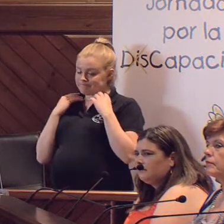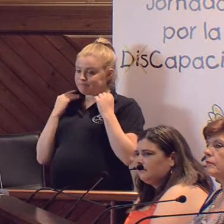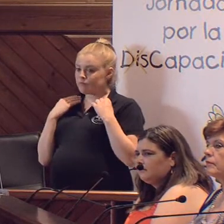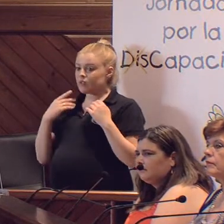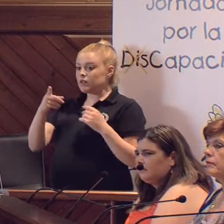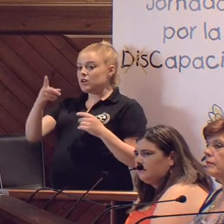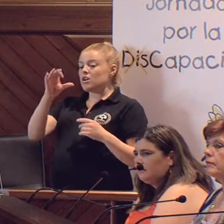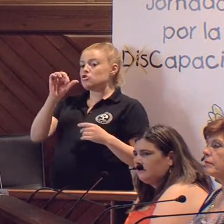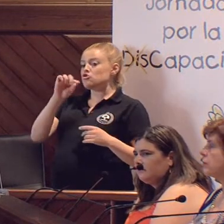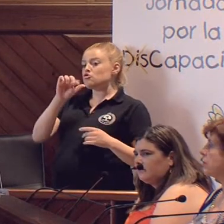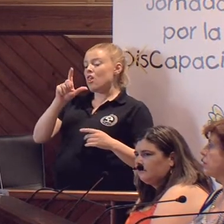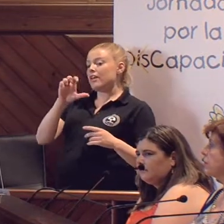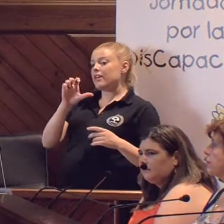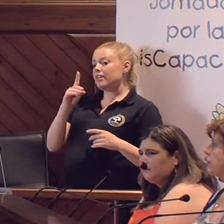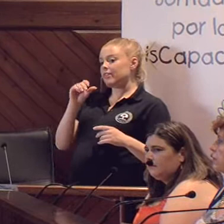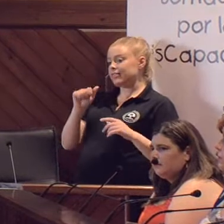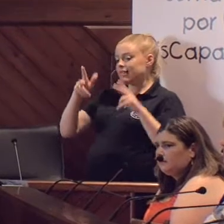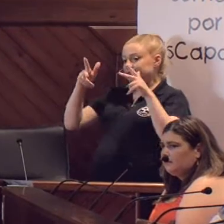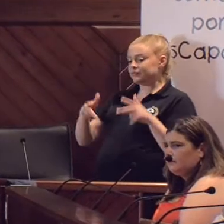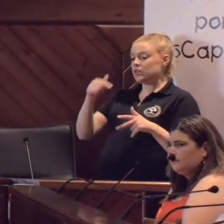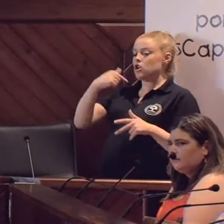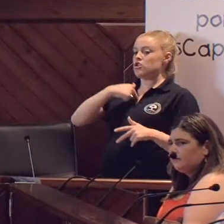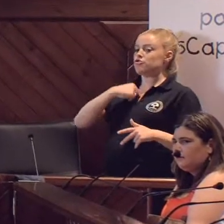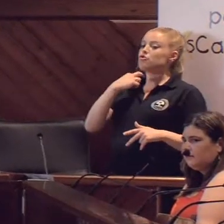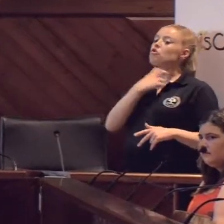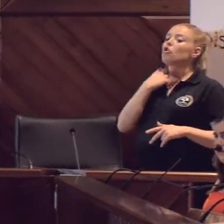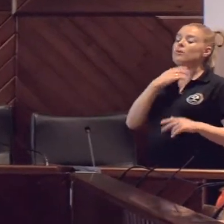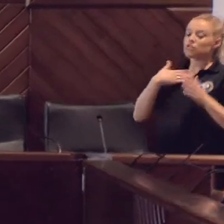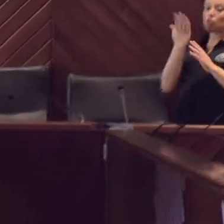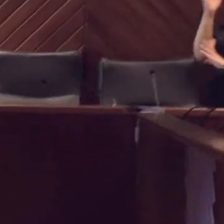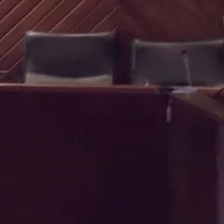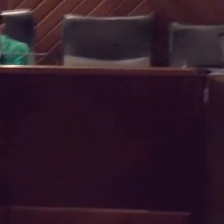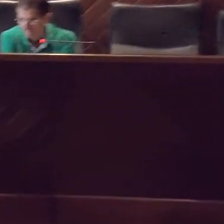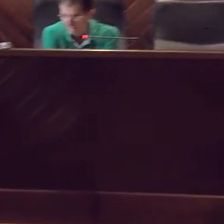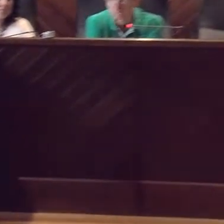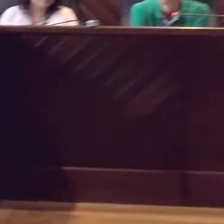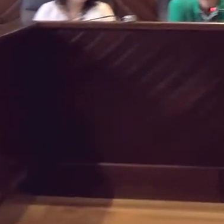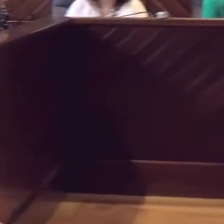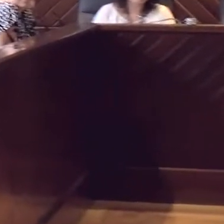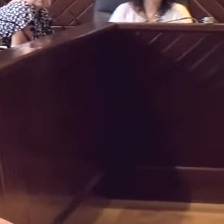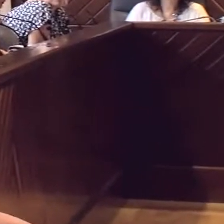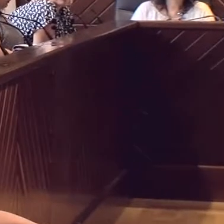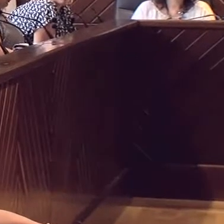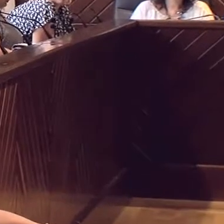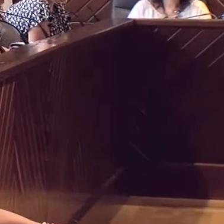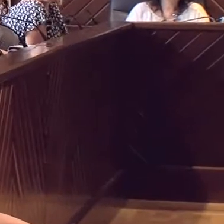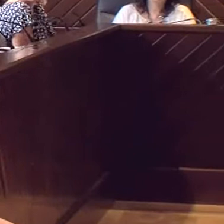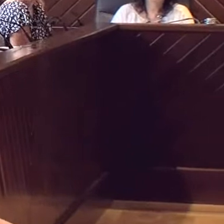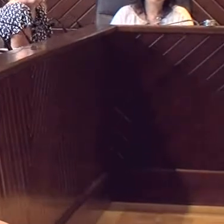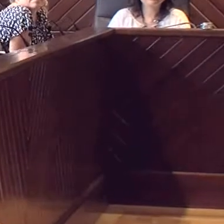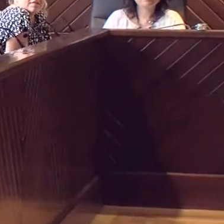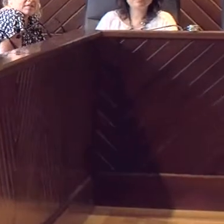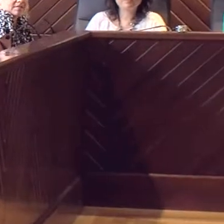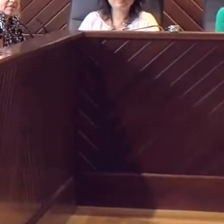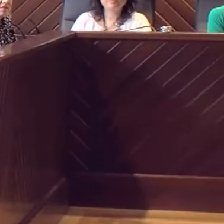es residente. Soledad, que es residente. Yo soy la logopeda y quería presentar también a María Jesús Lara. Es verdad, Isma. Que no ha podido subir aquí simplemente porque…